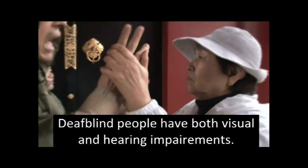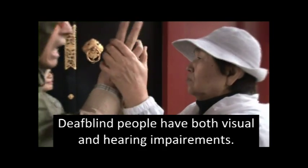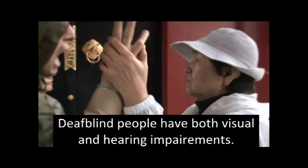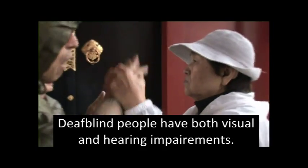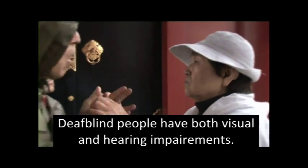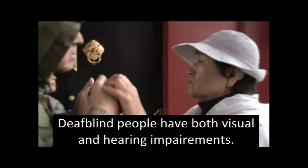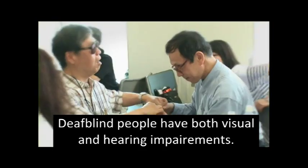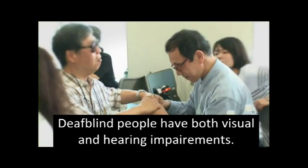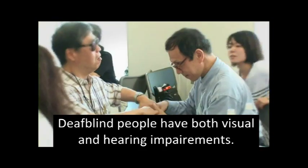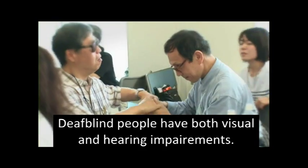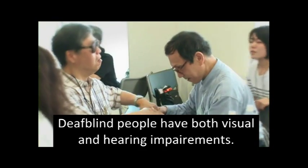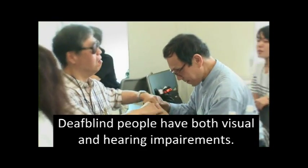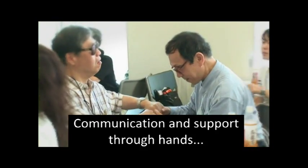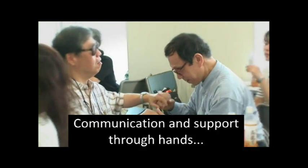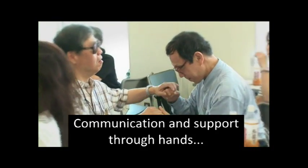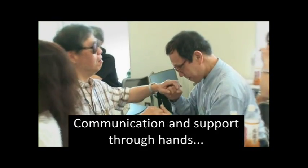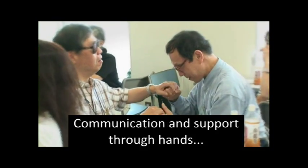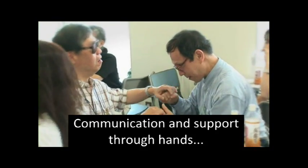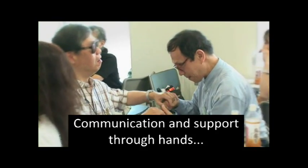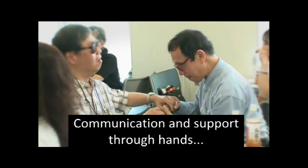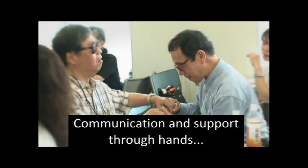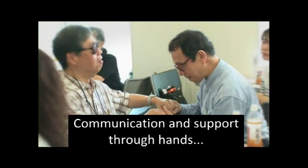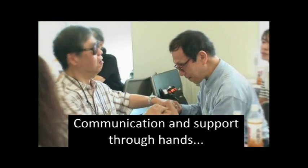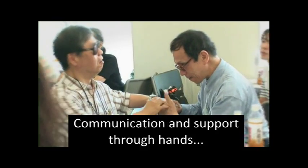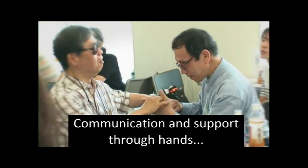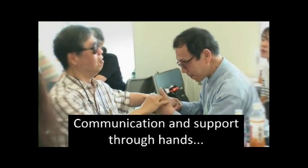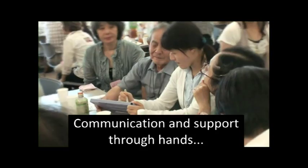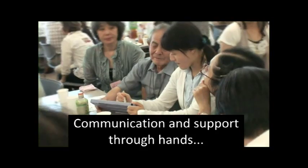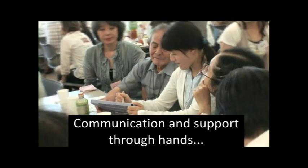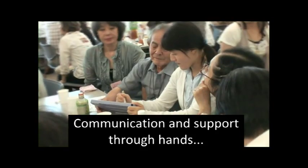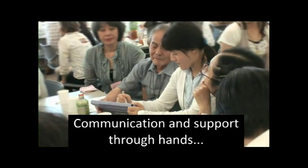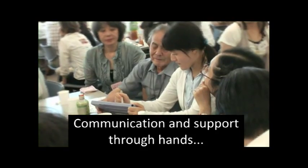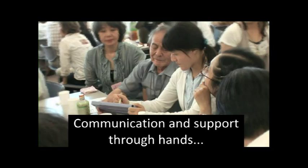視覚と聴覚両方を失った環